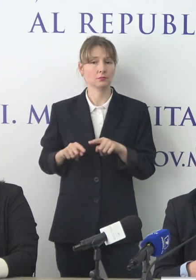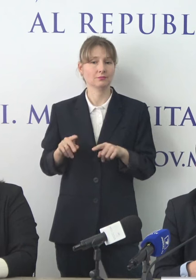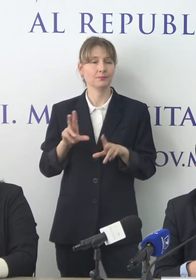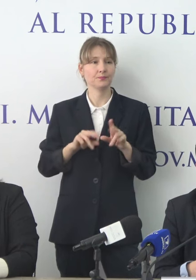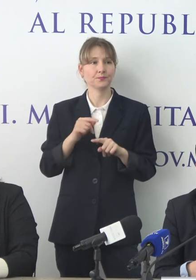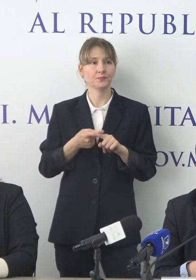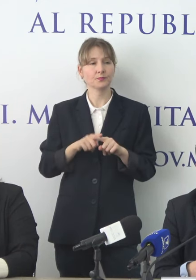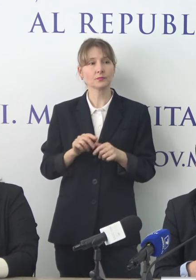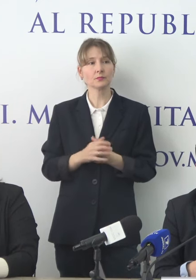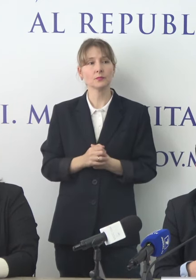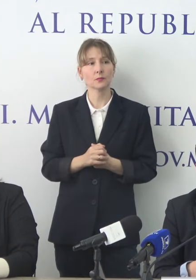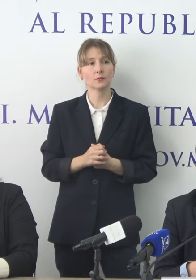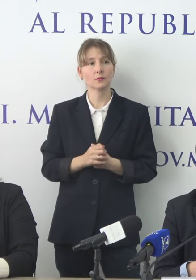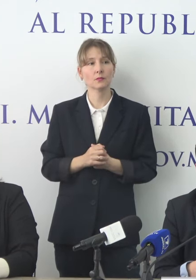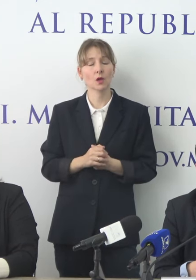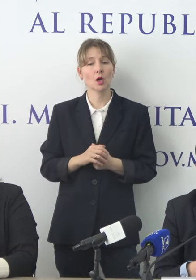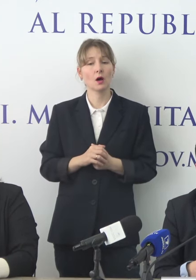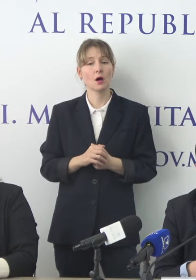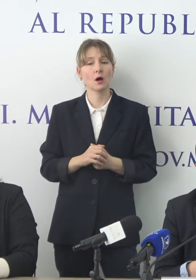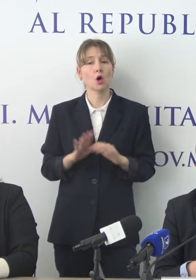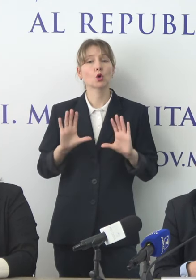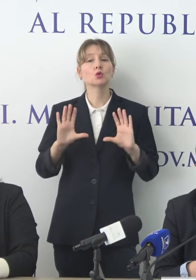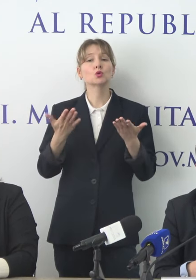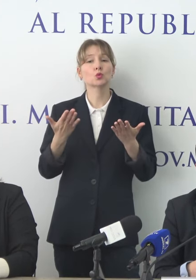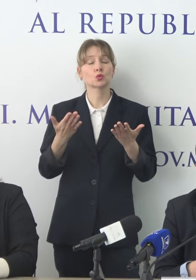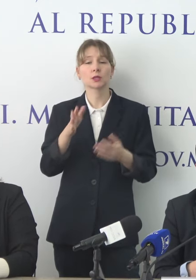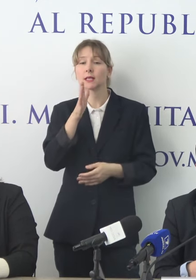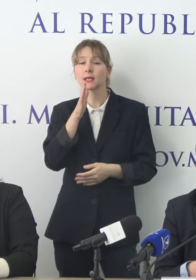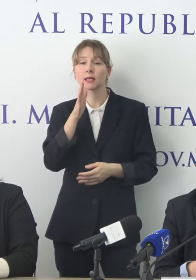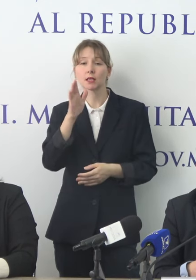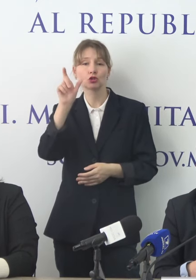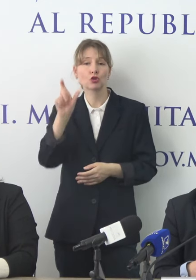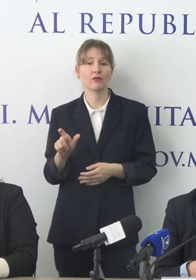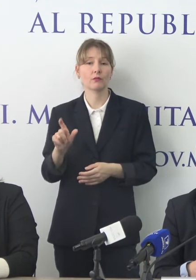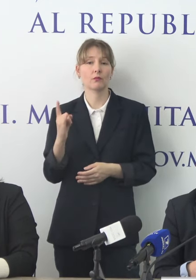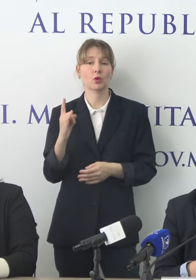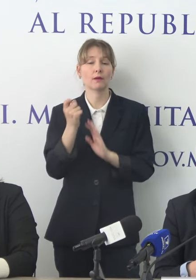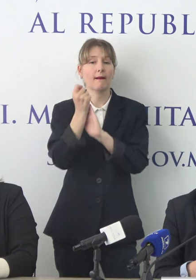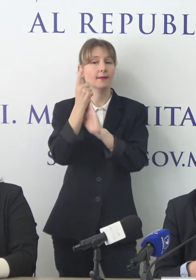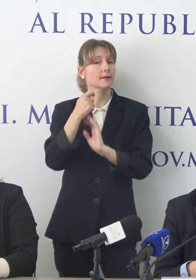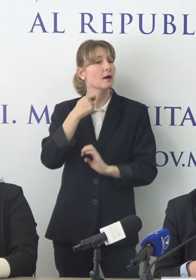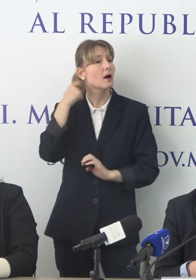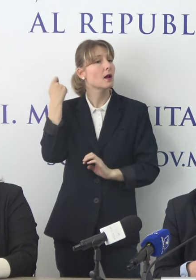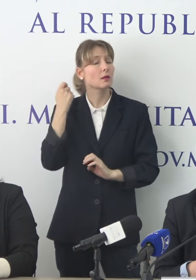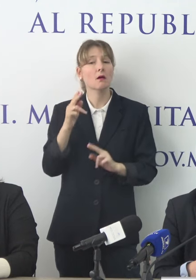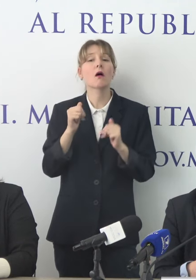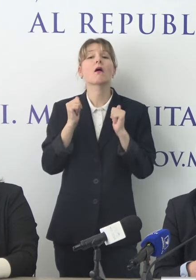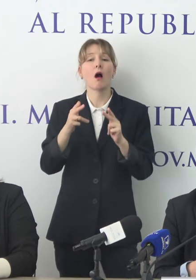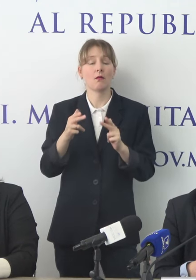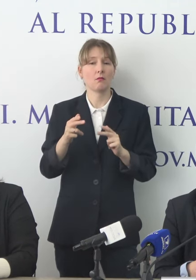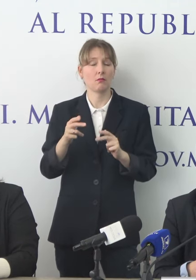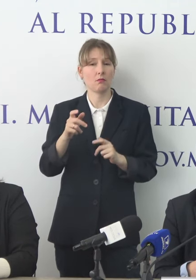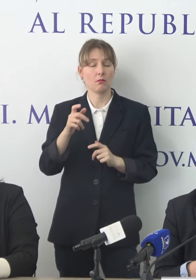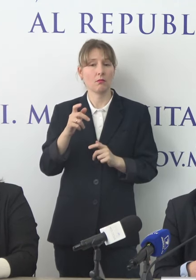11 ani, interesează ce au făcut autoritățile până acum și dacă continuă să țin contact cu ea și